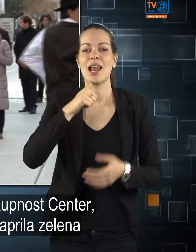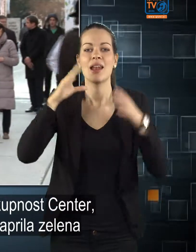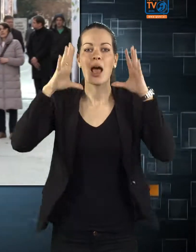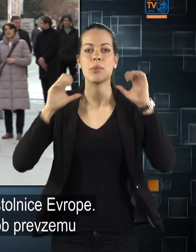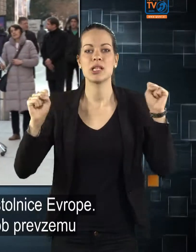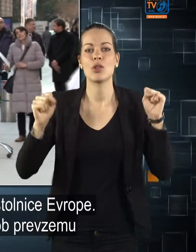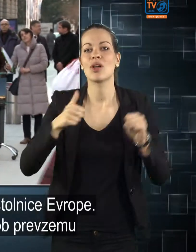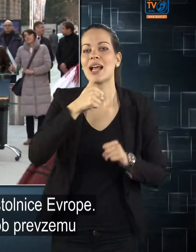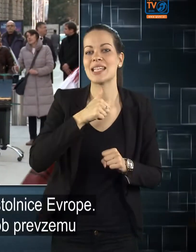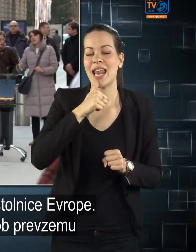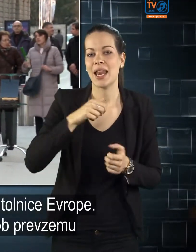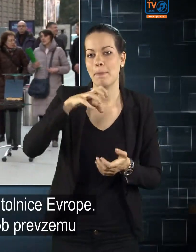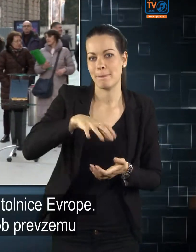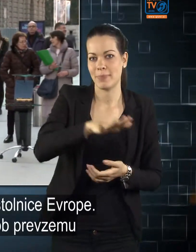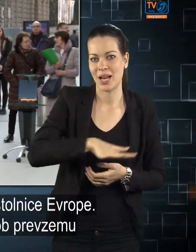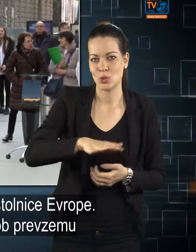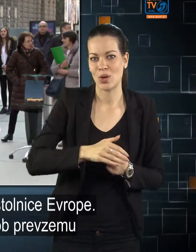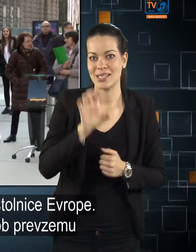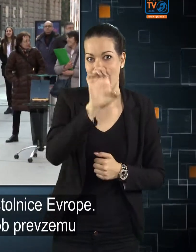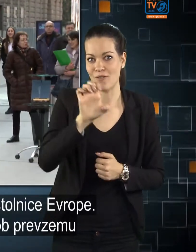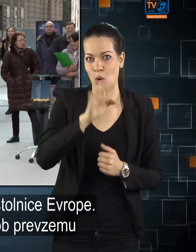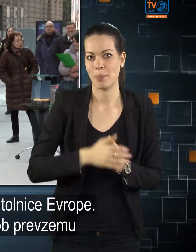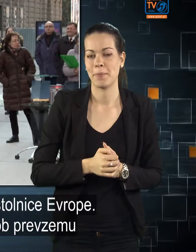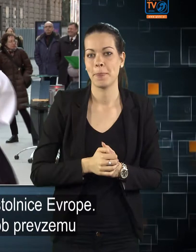Zelene prestolnice Evrope.